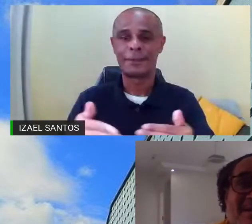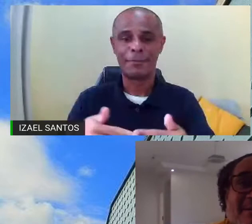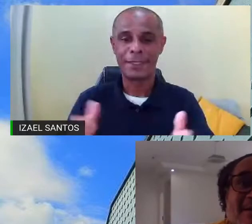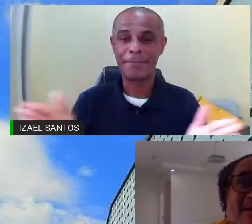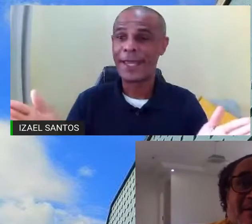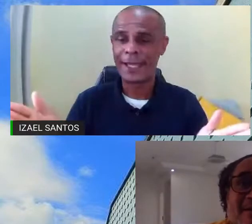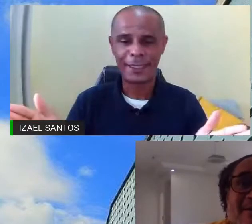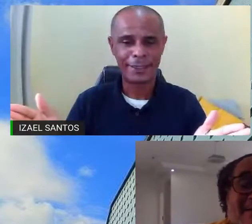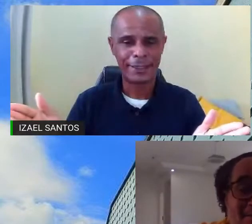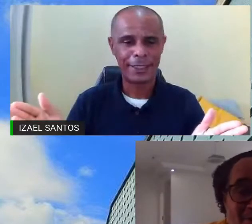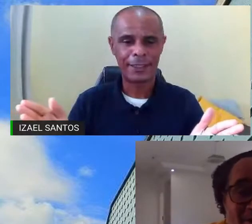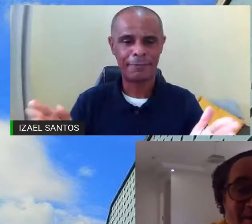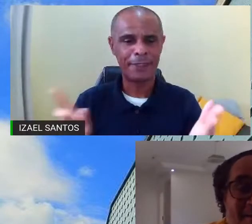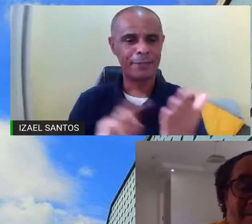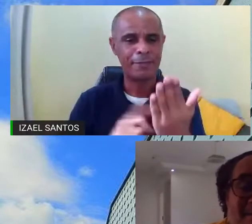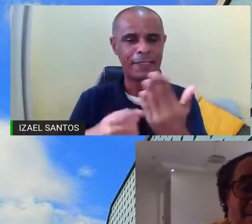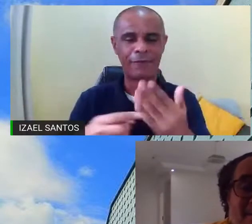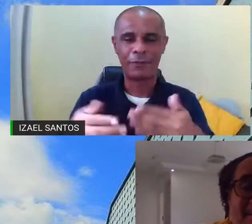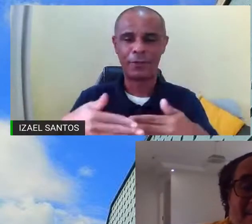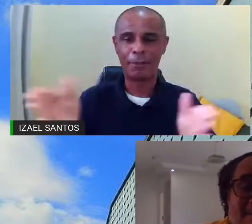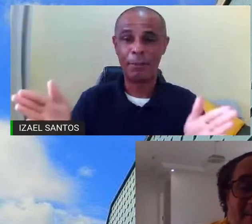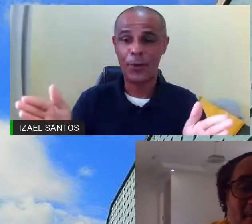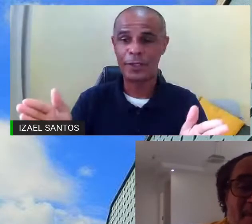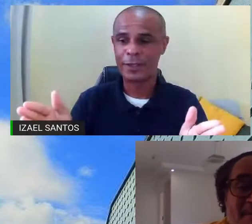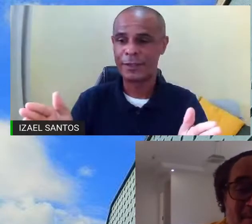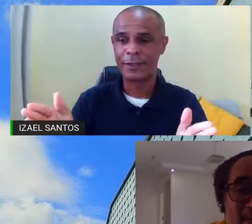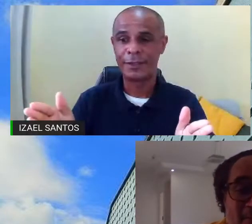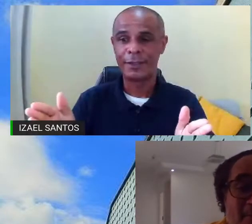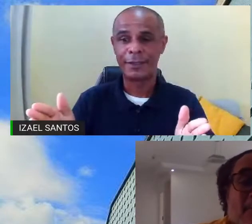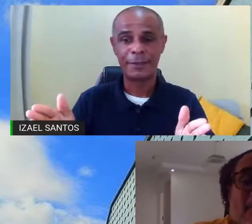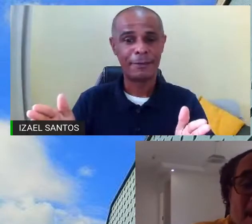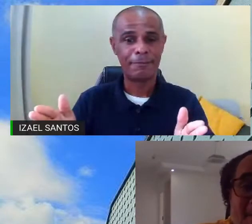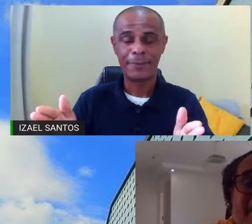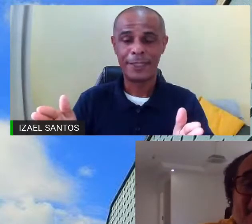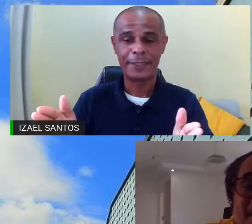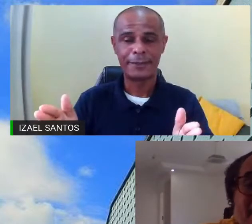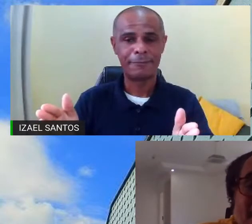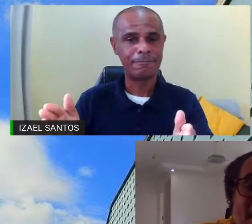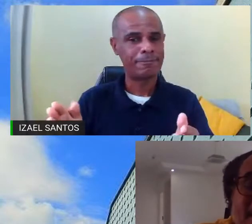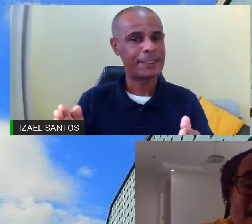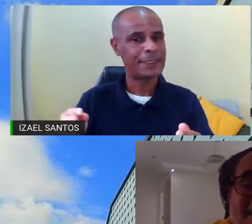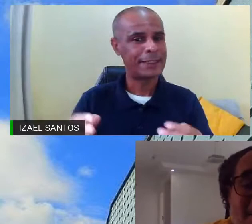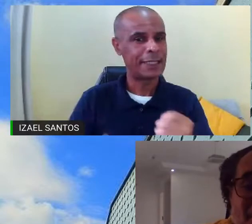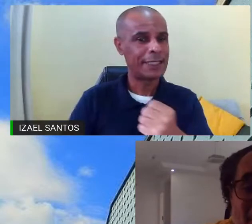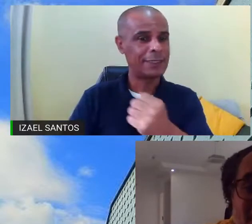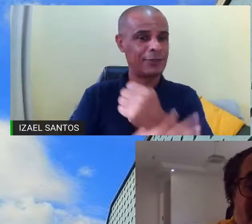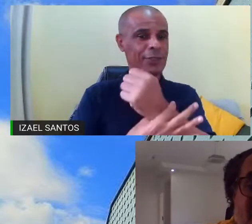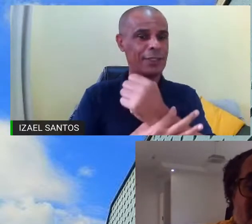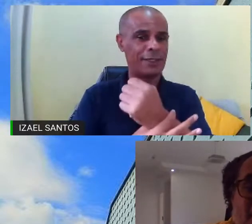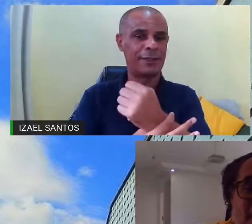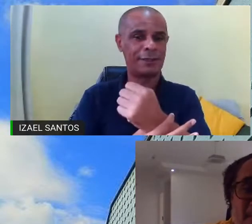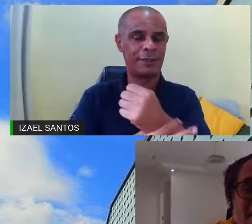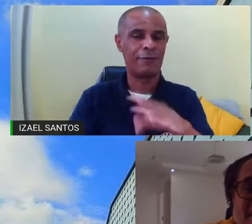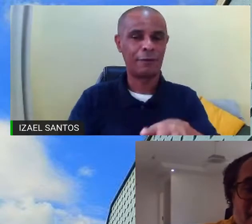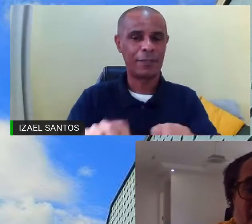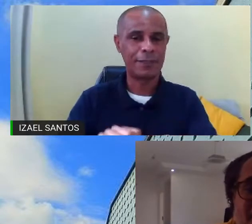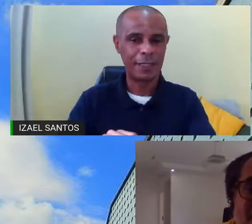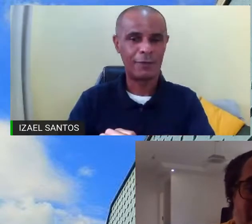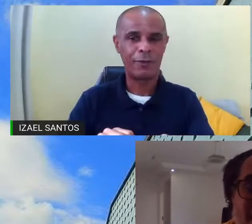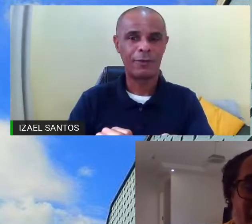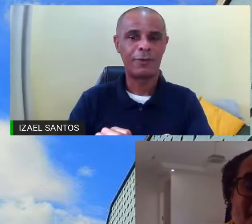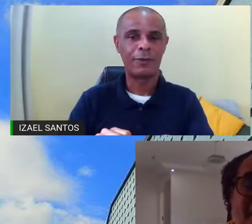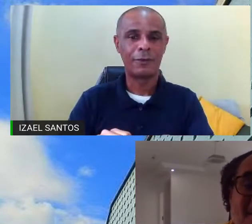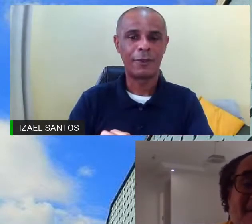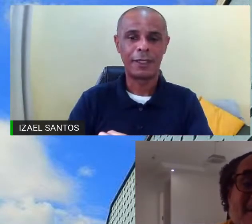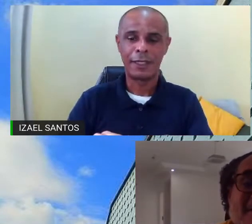digamos assim, garantia e segurança dessa formação vinculada também até às questões que envolvem a organização do